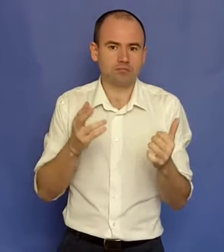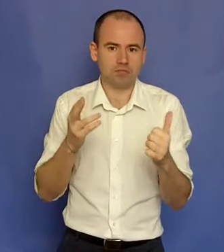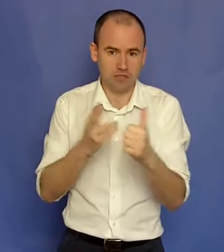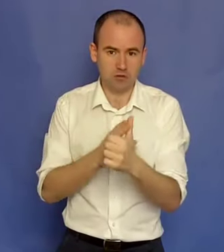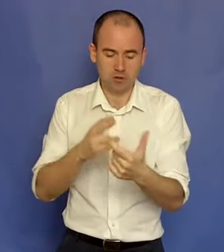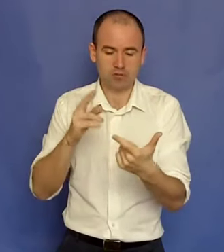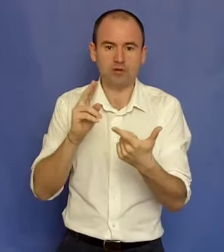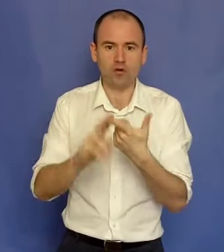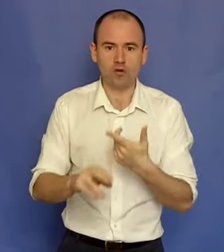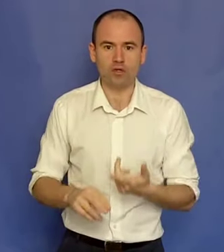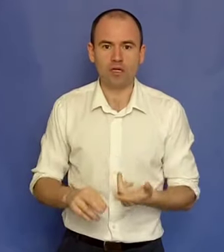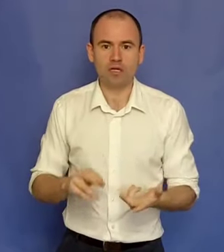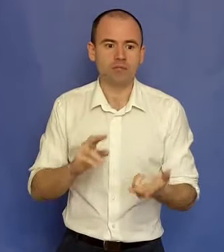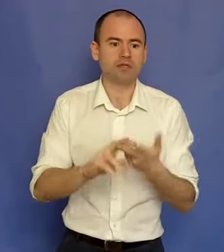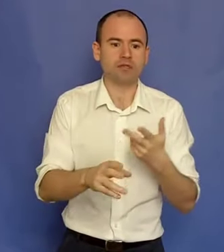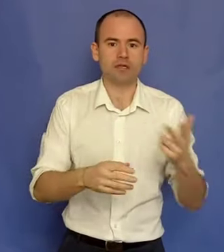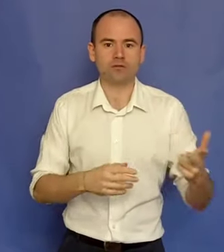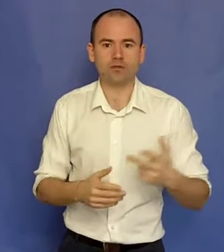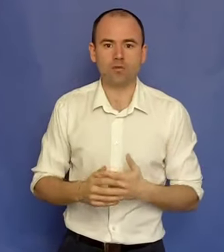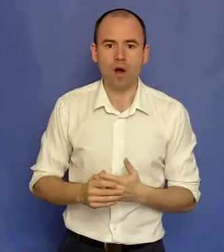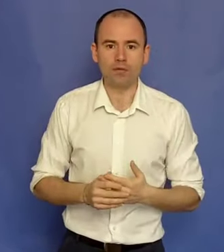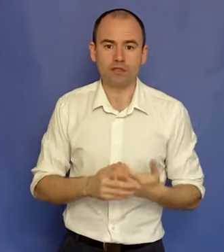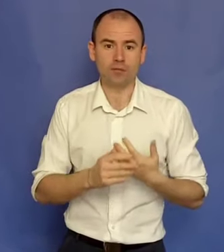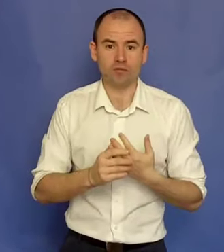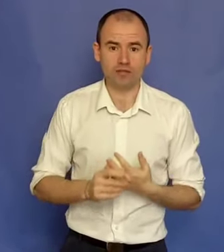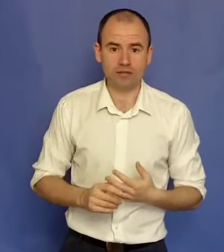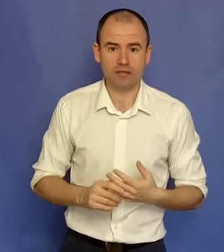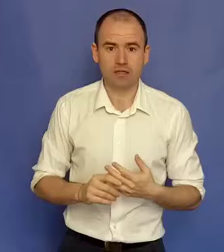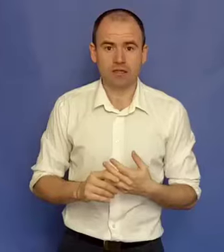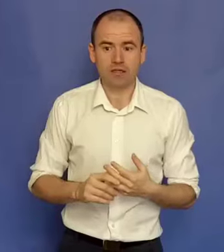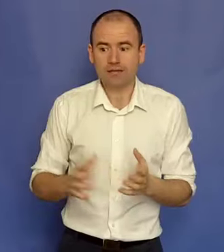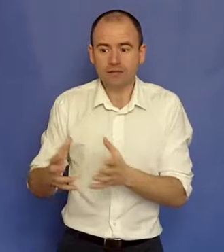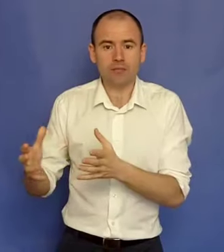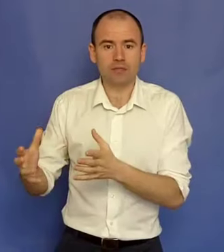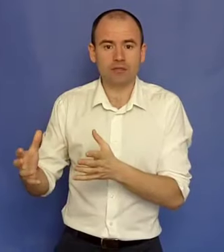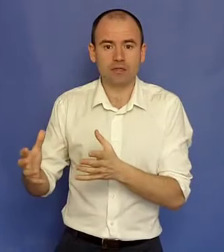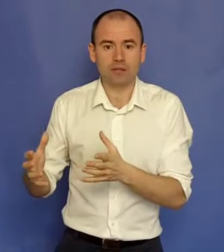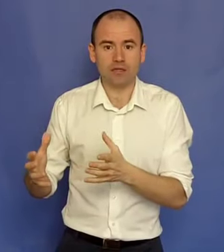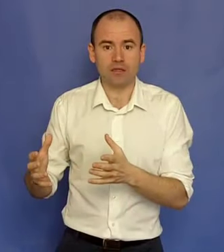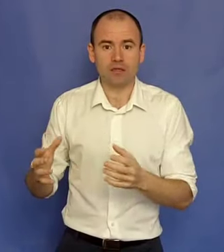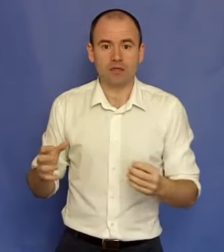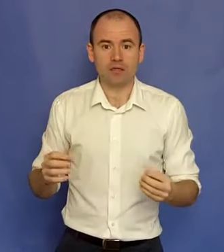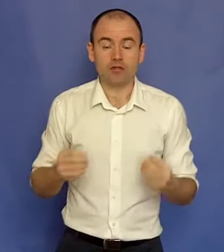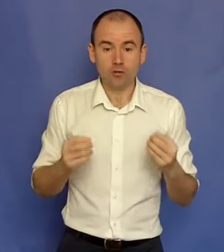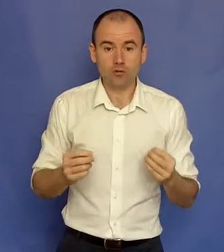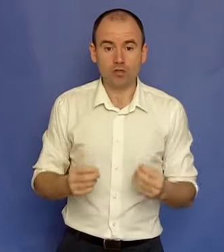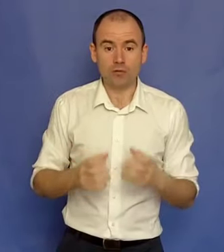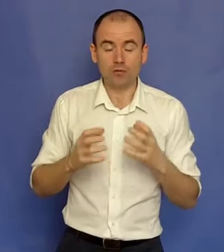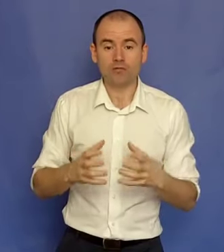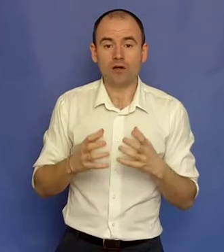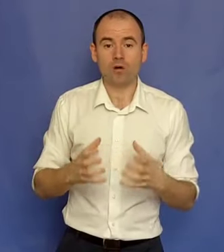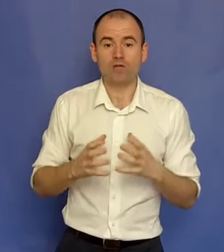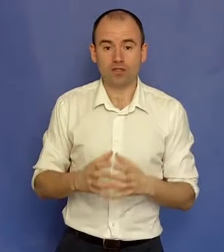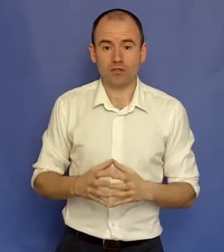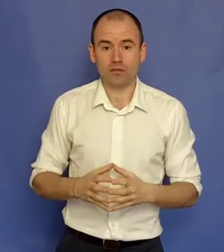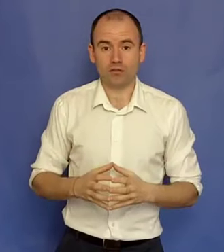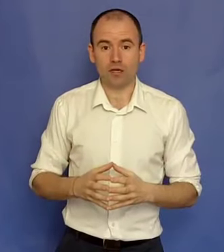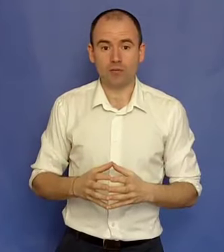scritor, psiholog, îmi vreau să relaționez cu oamenii, să povestesc. Astea sunt abilitățile mele. Și totuși, am reușit să-mi fac o afacere, da?